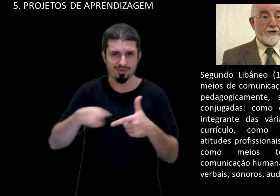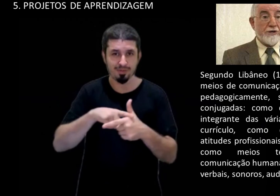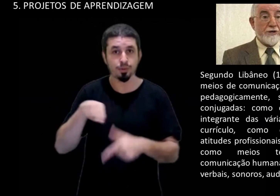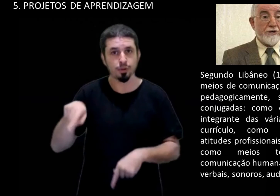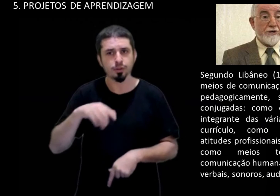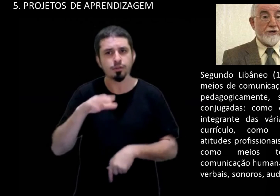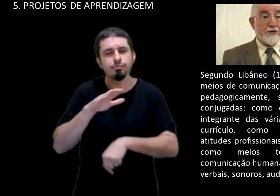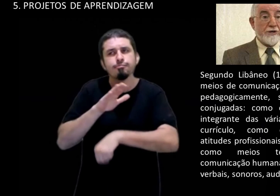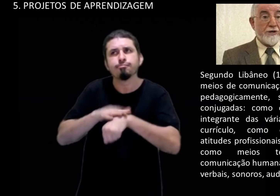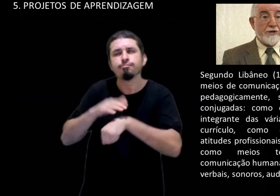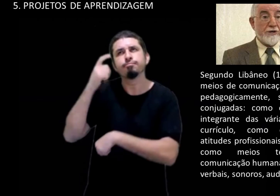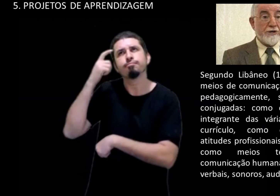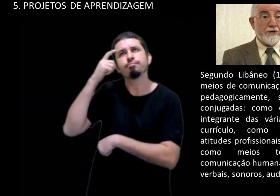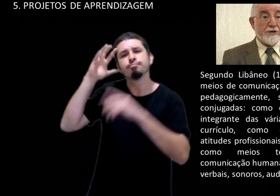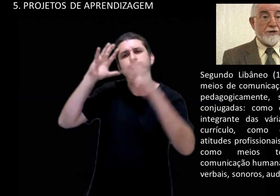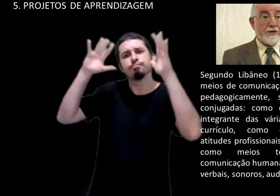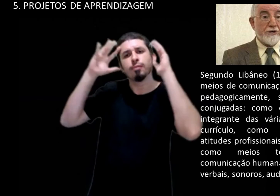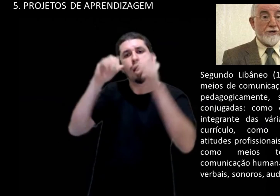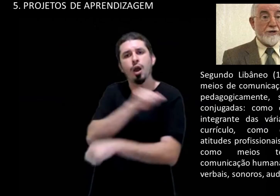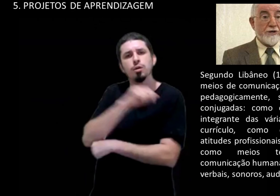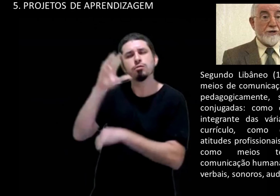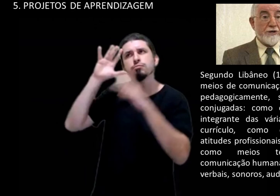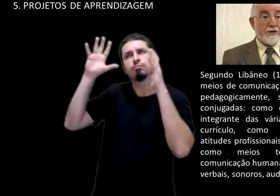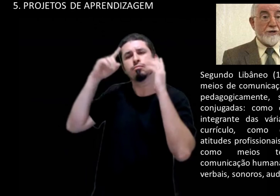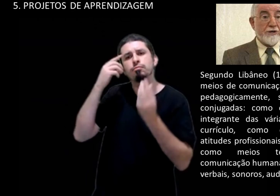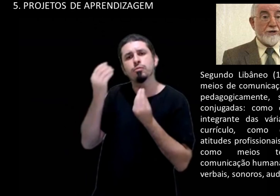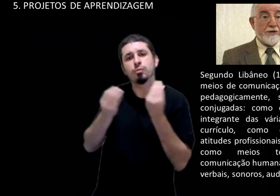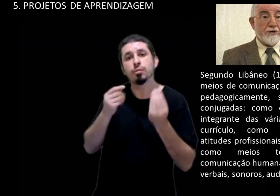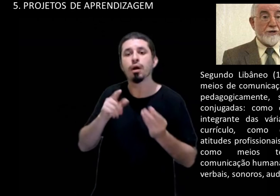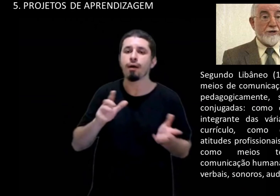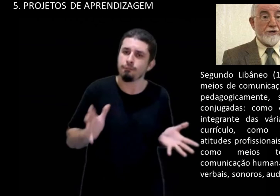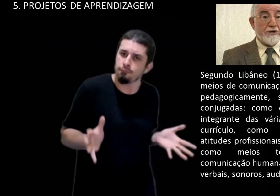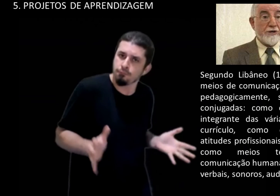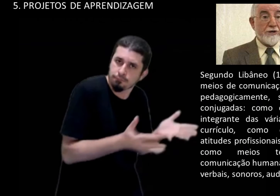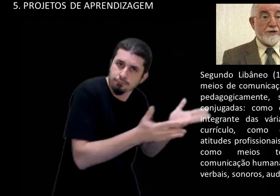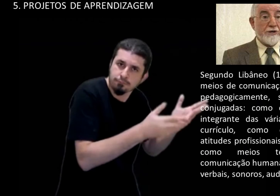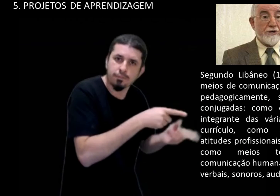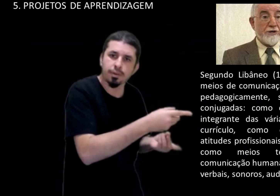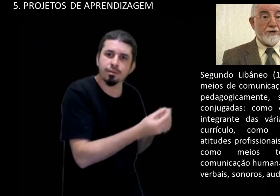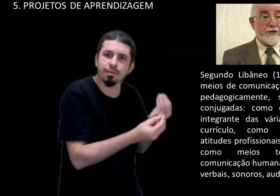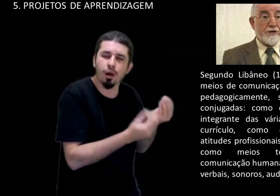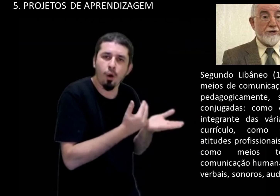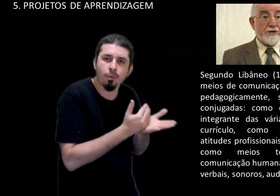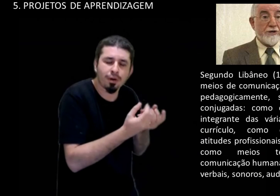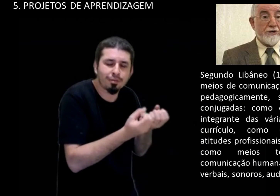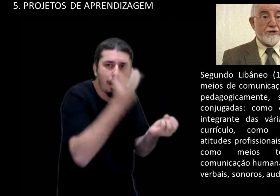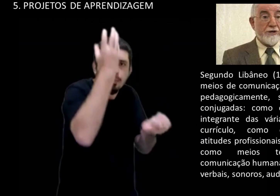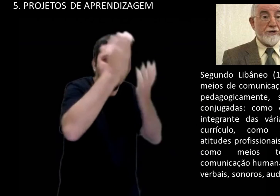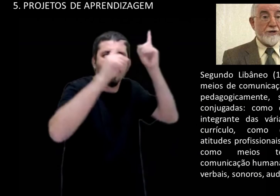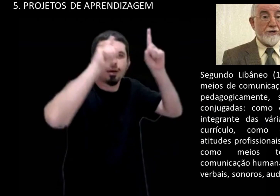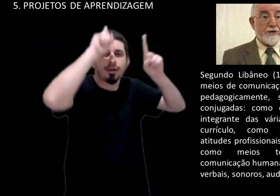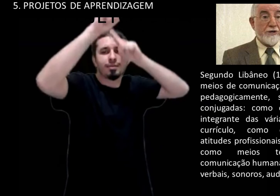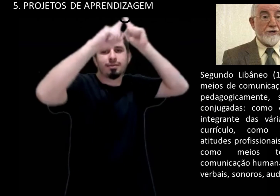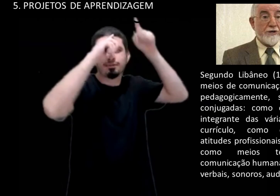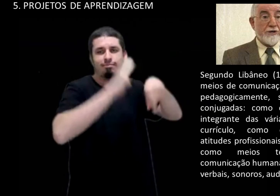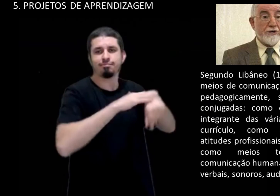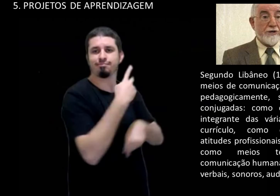buscará respostas e refletirá em busca do conhecimento. A partir daí, é estimulada a criatividade e